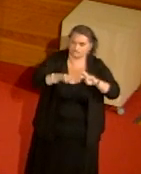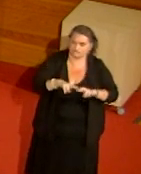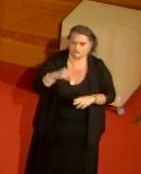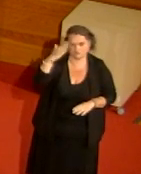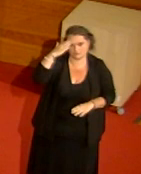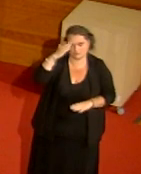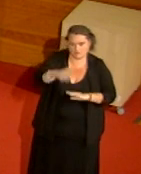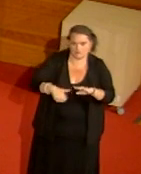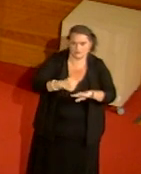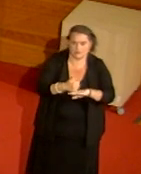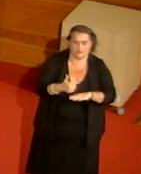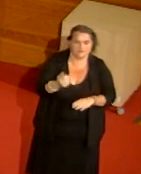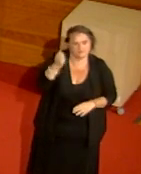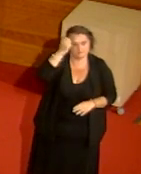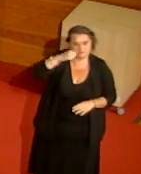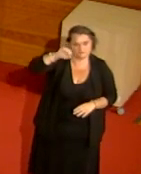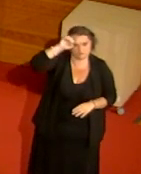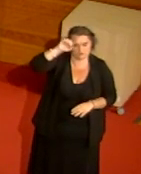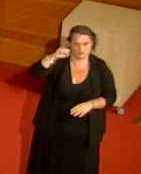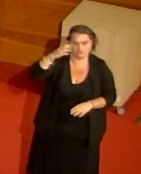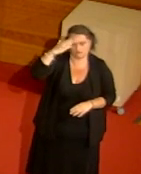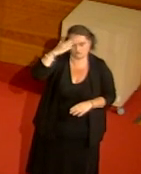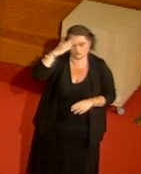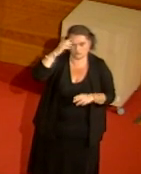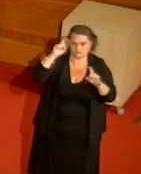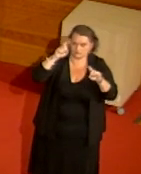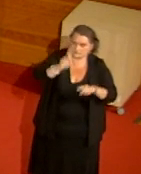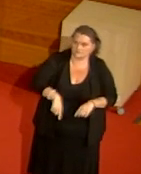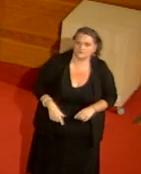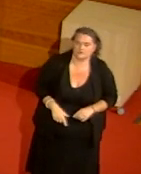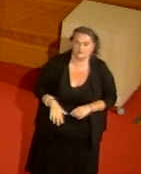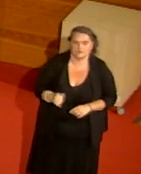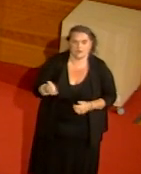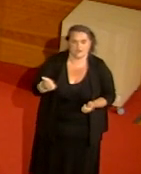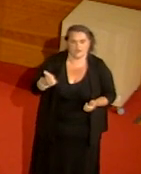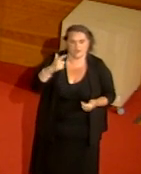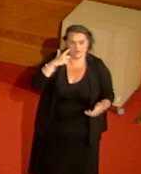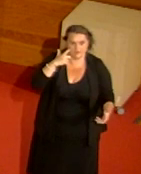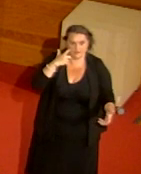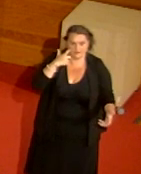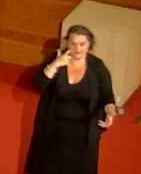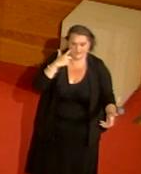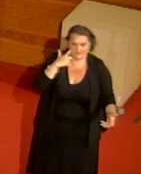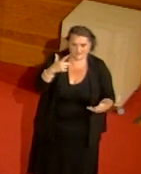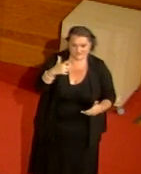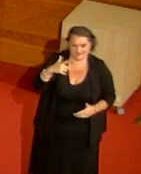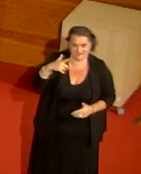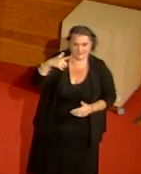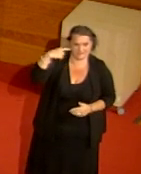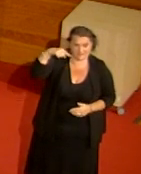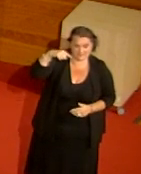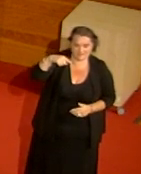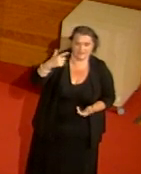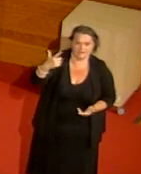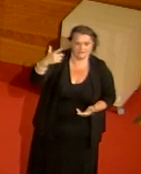antropologi irakasle tutore arte doore doore lient gizartea